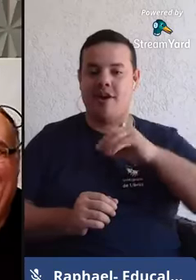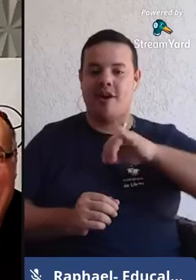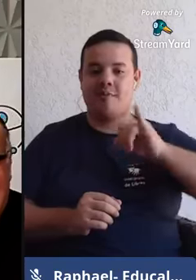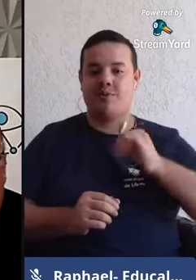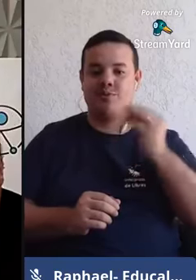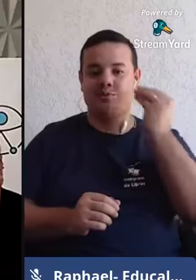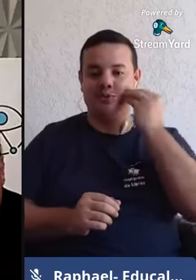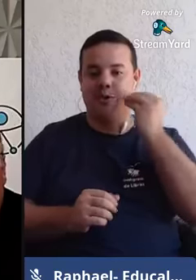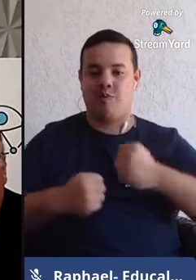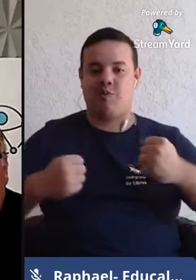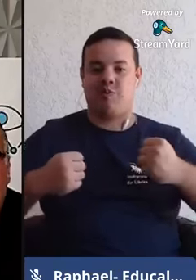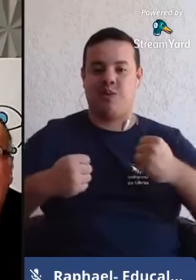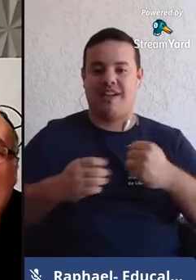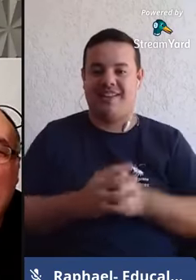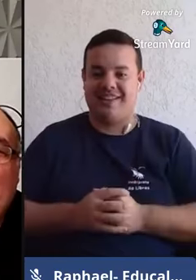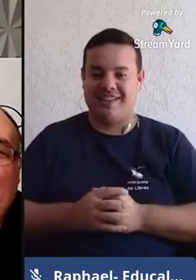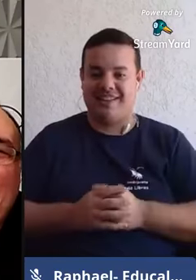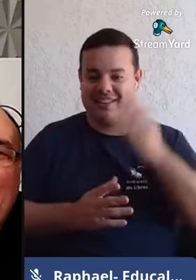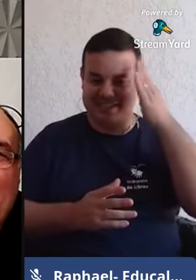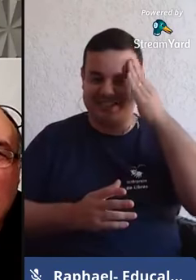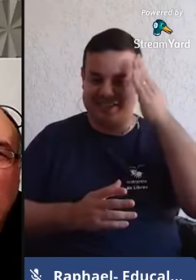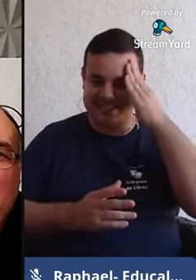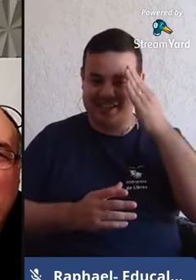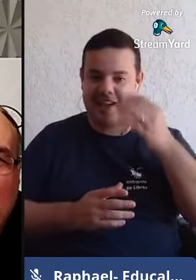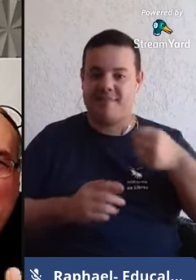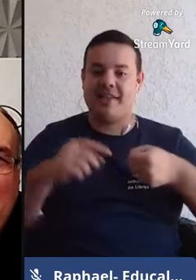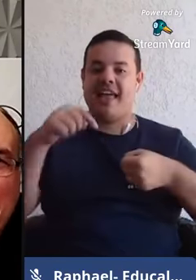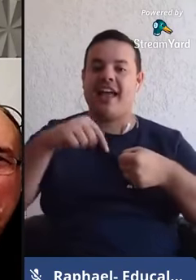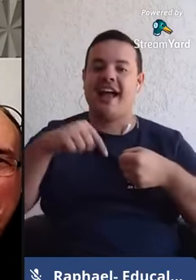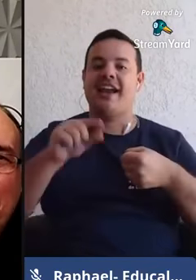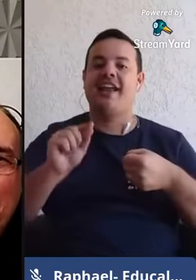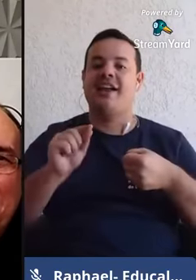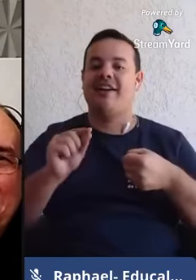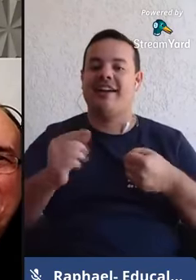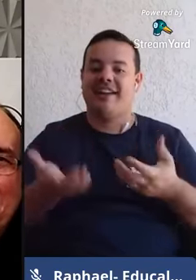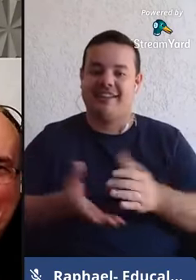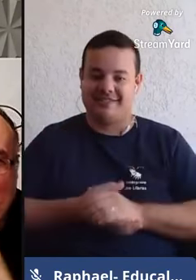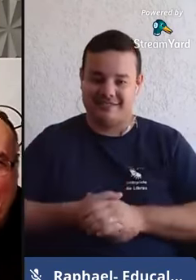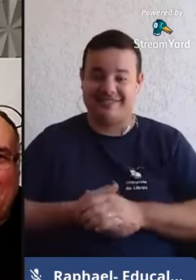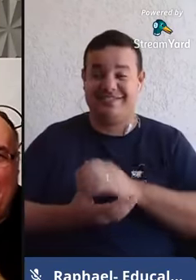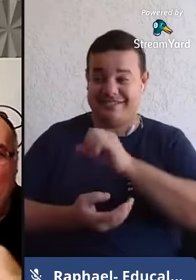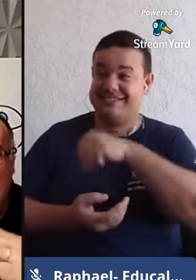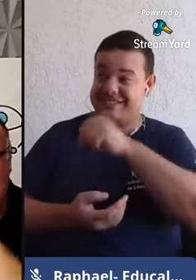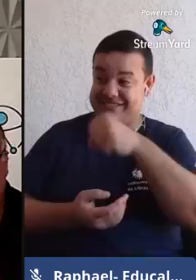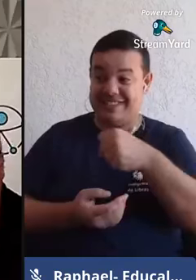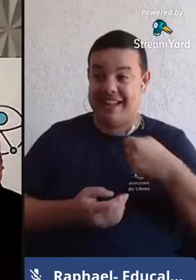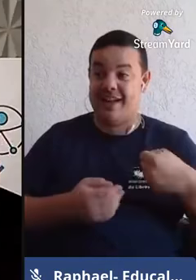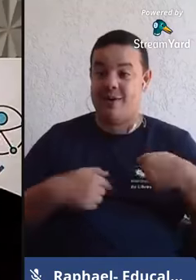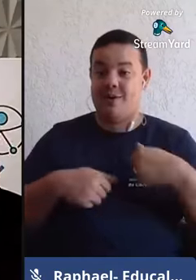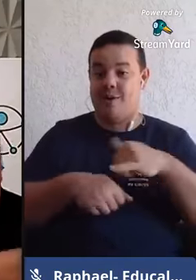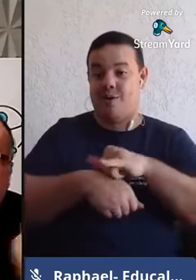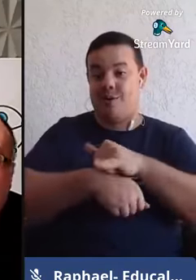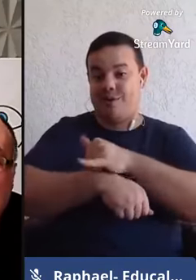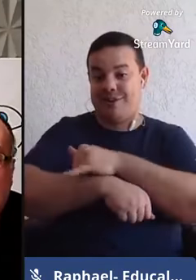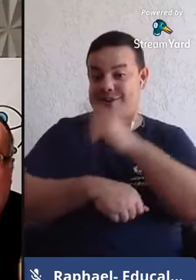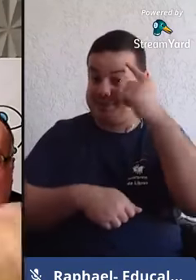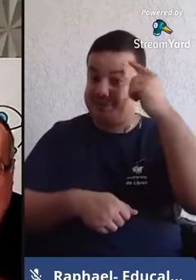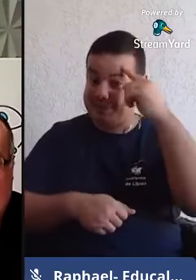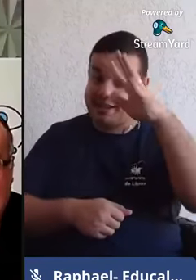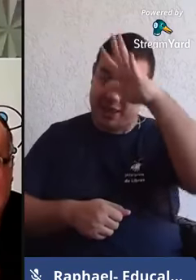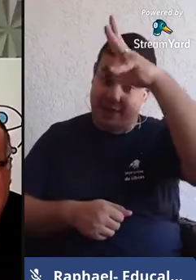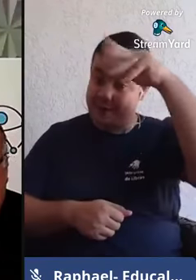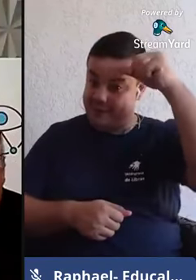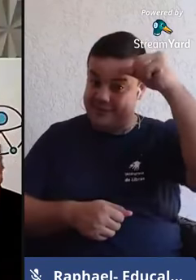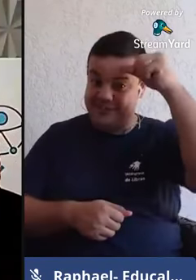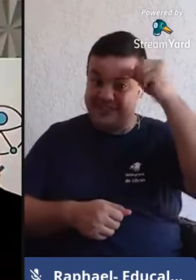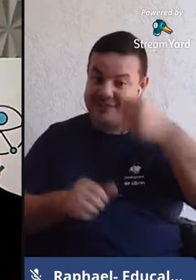sabe o que tem dentro da caneca, não. Ainda mais a caneca de um gordinho pode ter refrigerante lá dentro. Não é água. É que não tinha refrigerante,